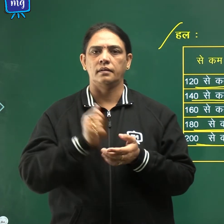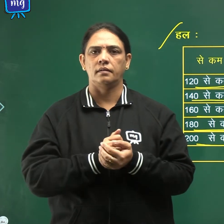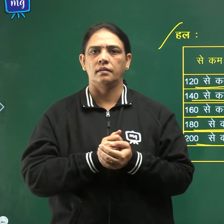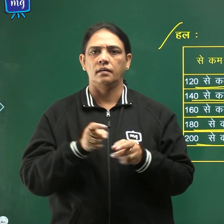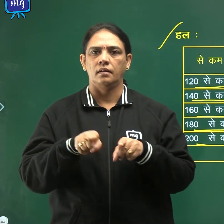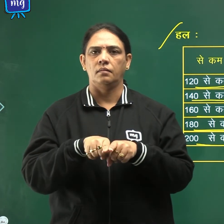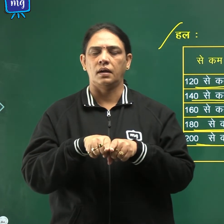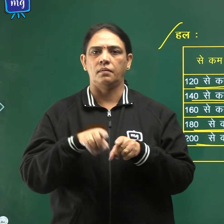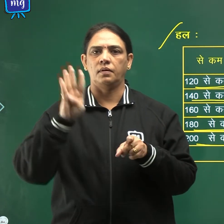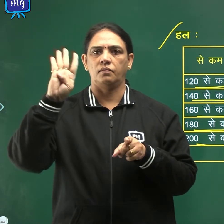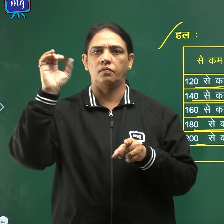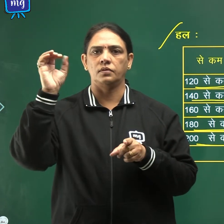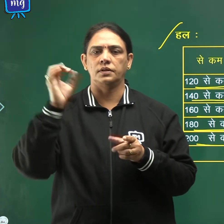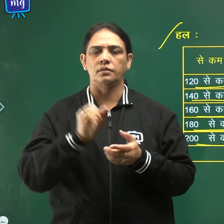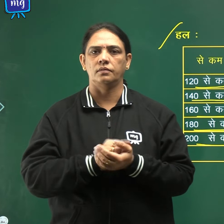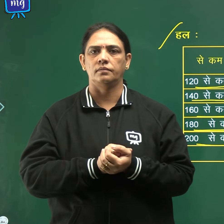बराबर 40।